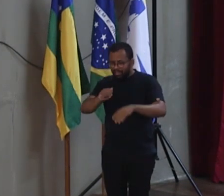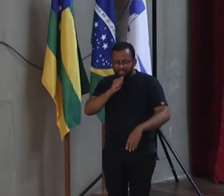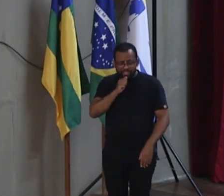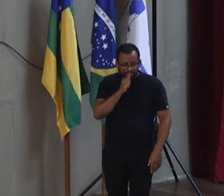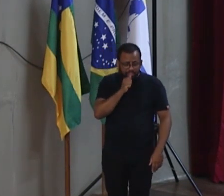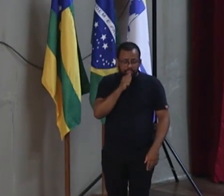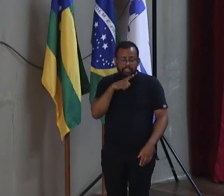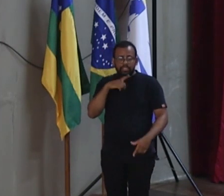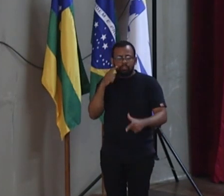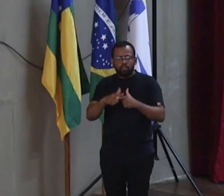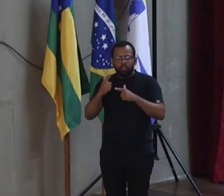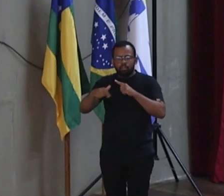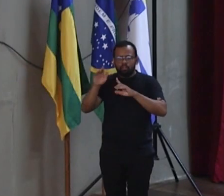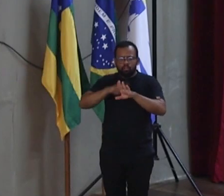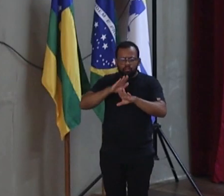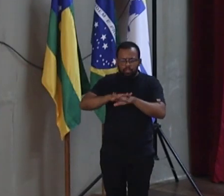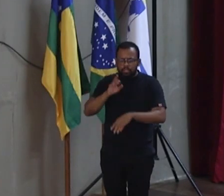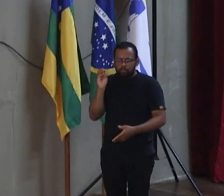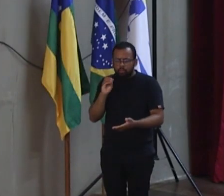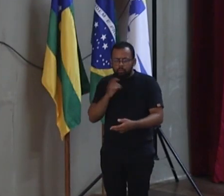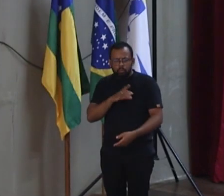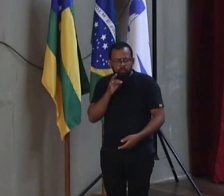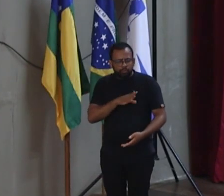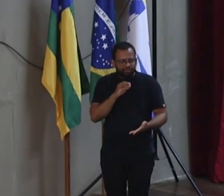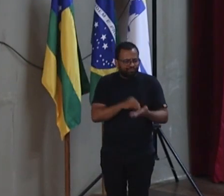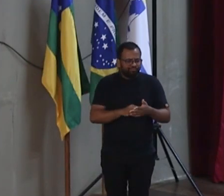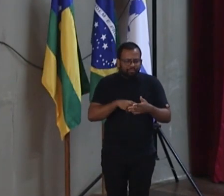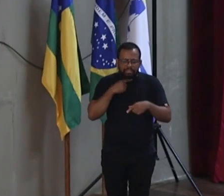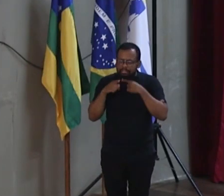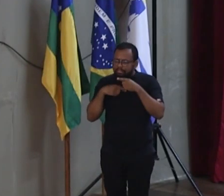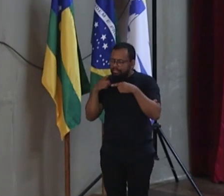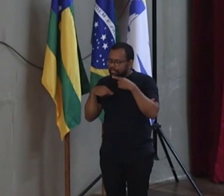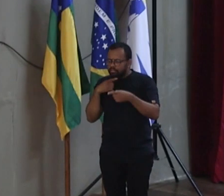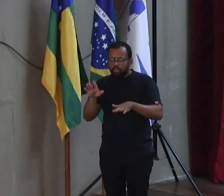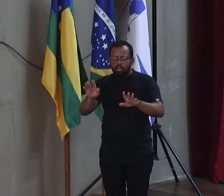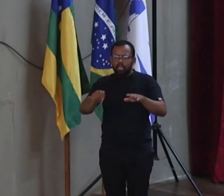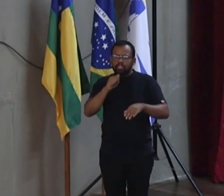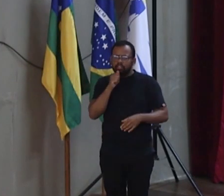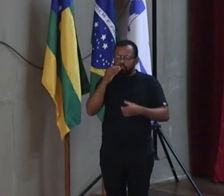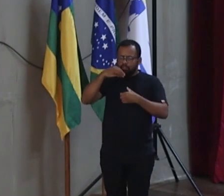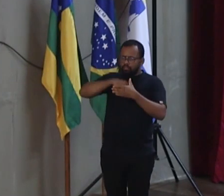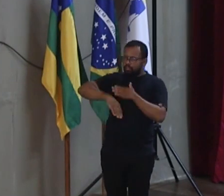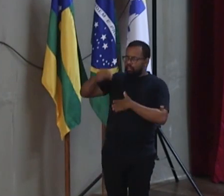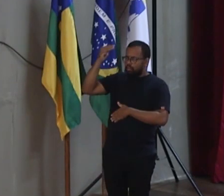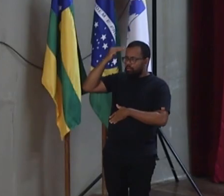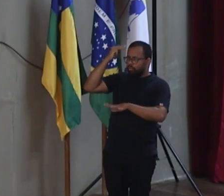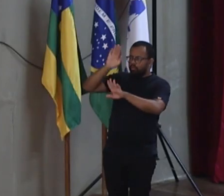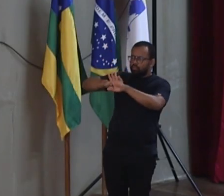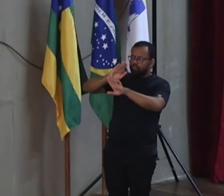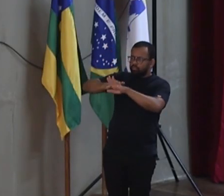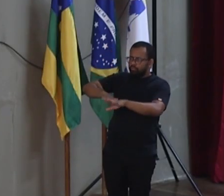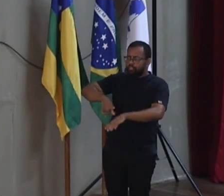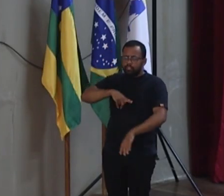entre os resquícios dos tempos de medo e incerteza. Estávamos todos ainda cultivando a memória dos tempos em que